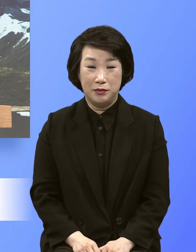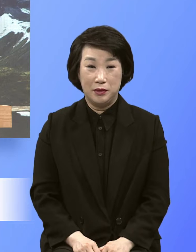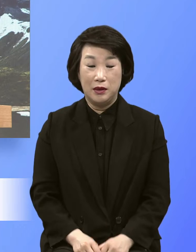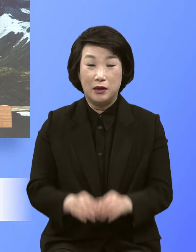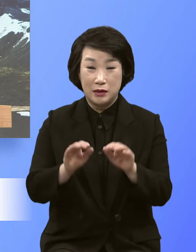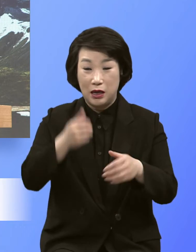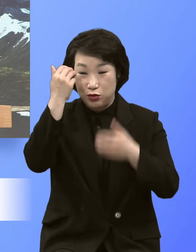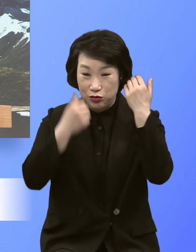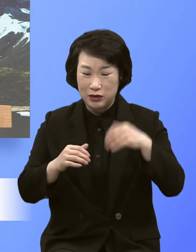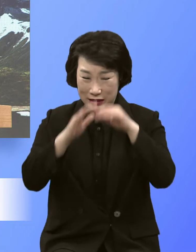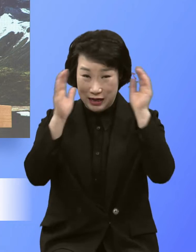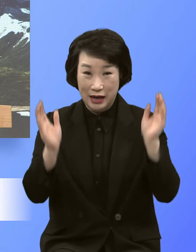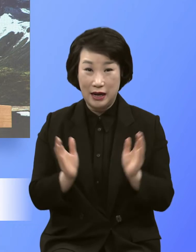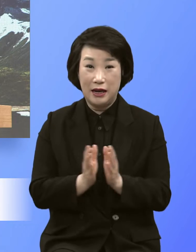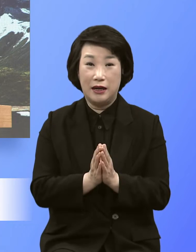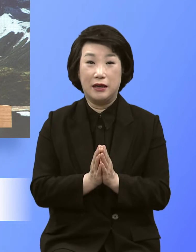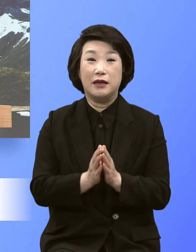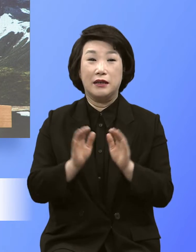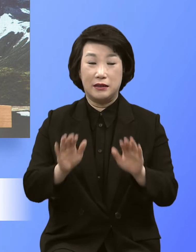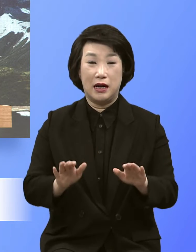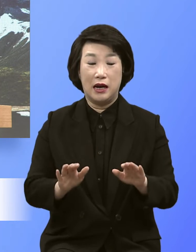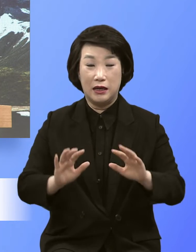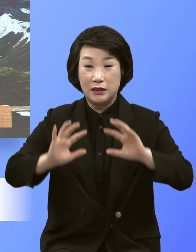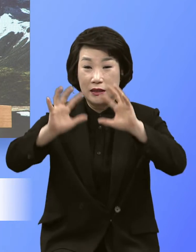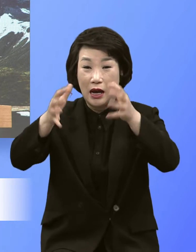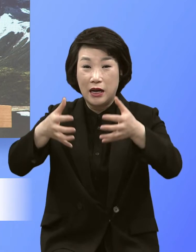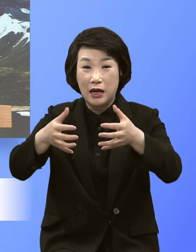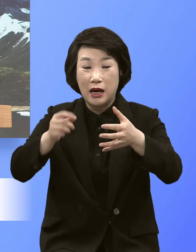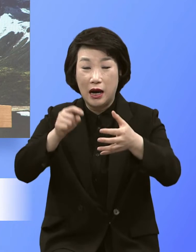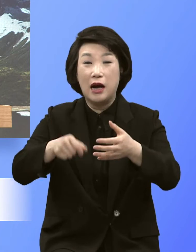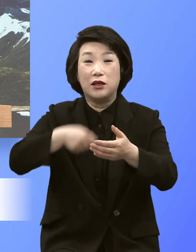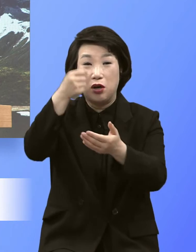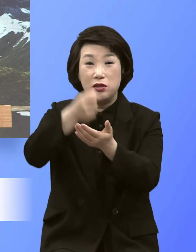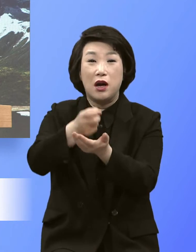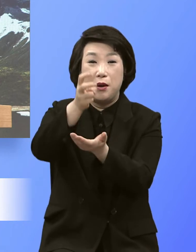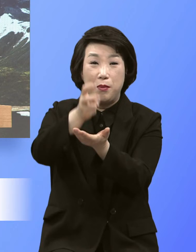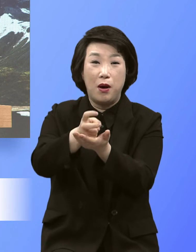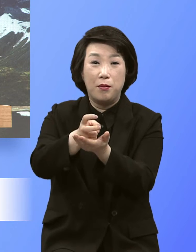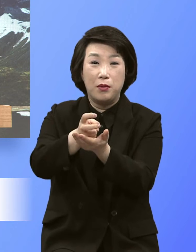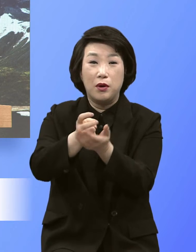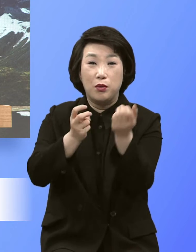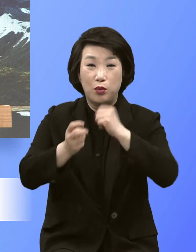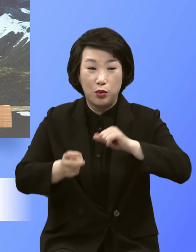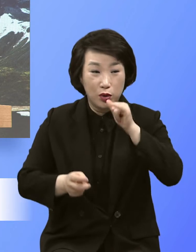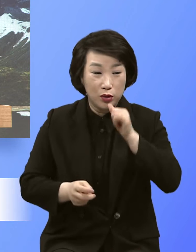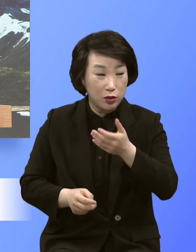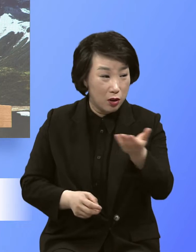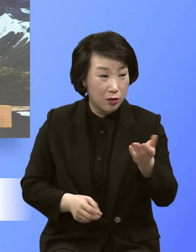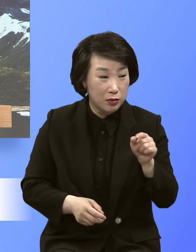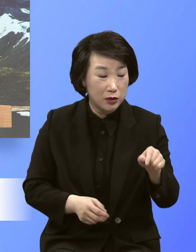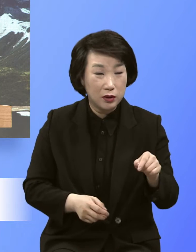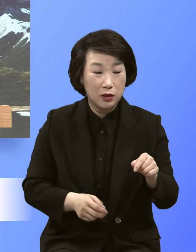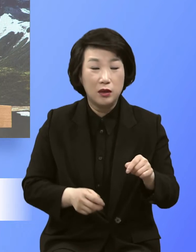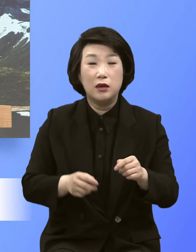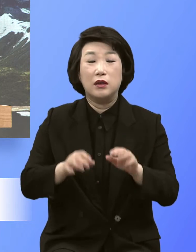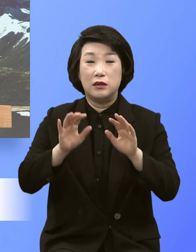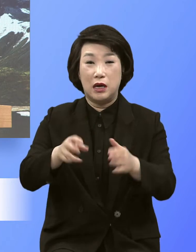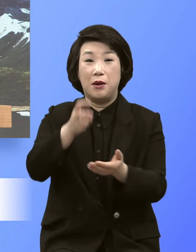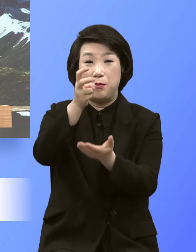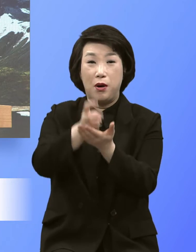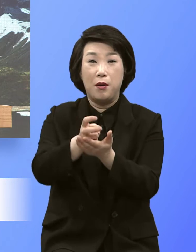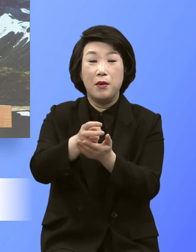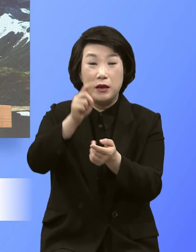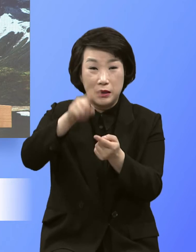그러므로 누구든지 나라가 정한 헌법의 질서를 파기하면 헌법이